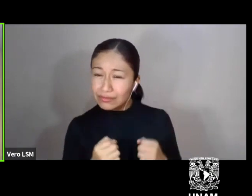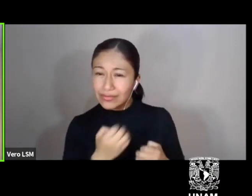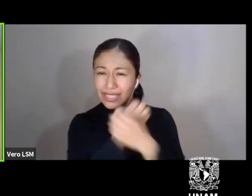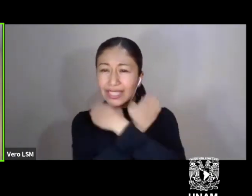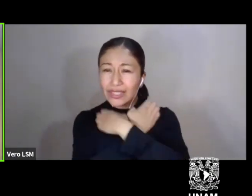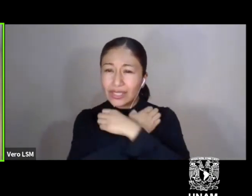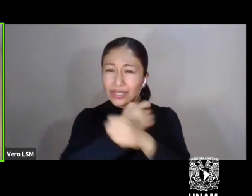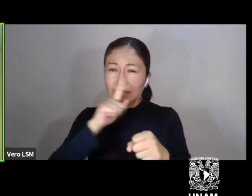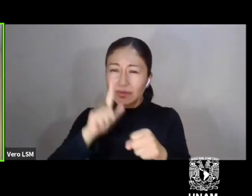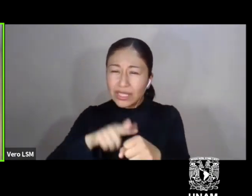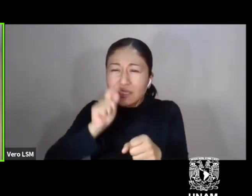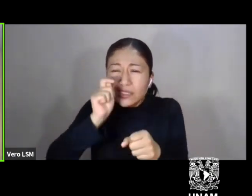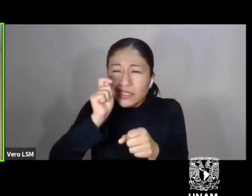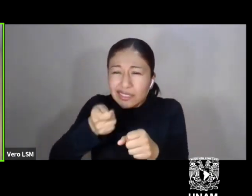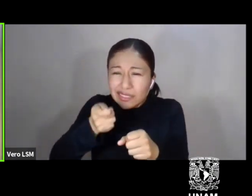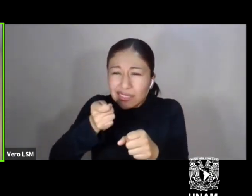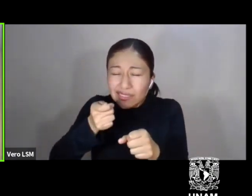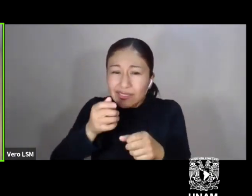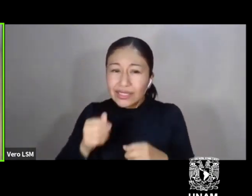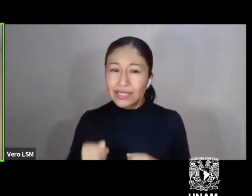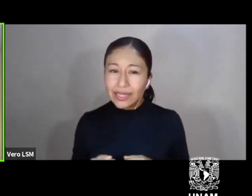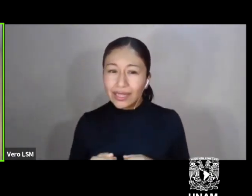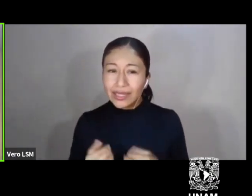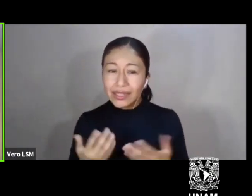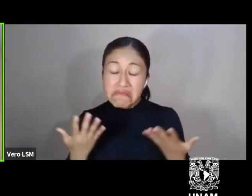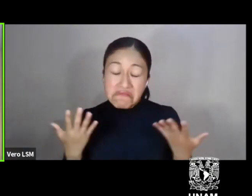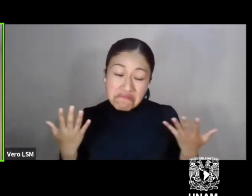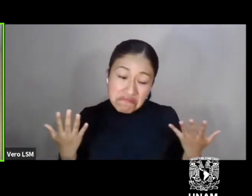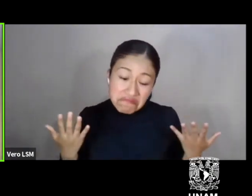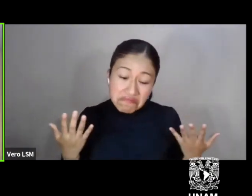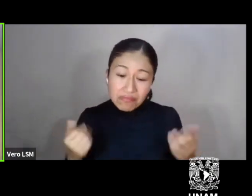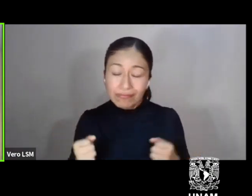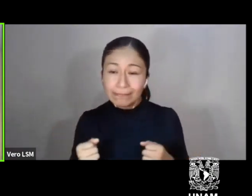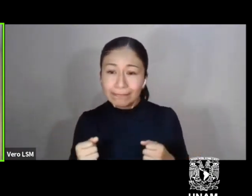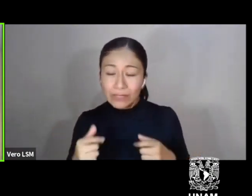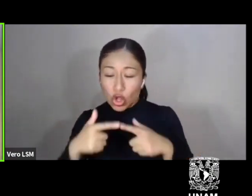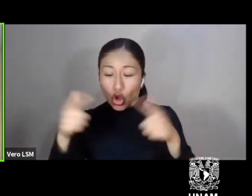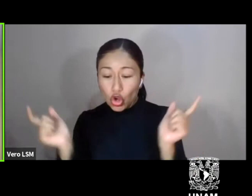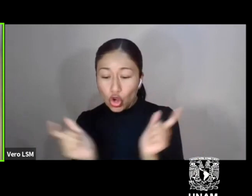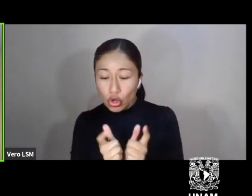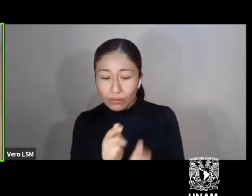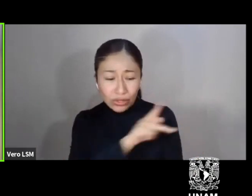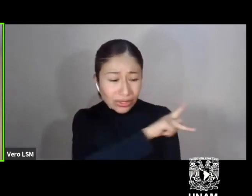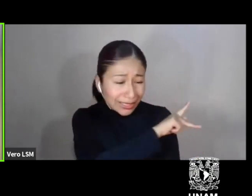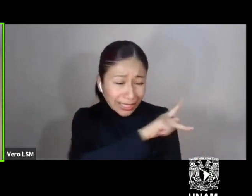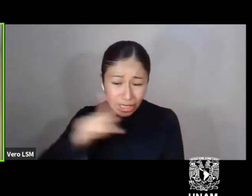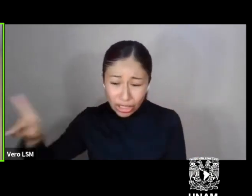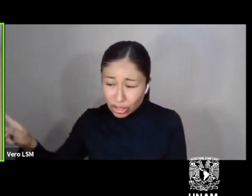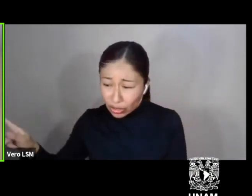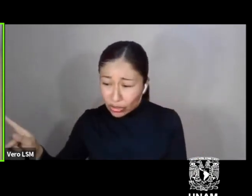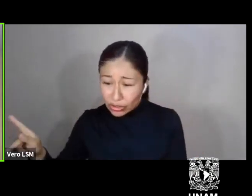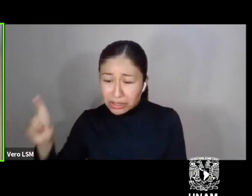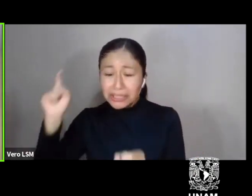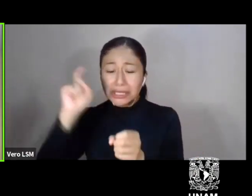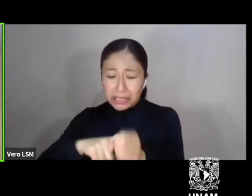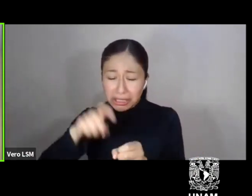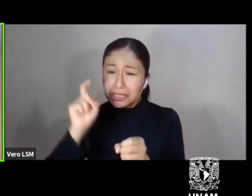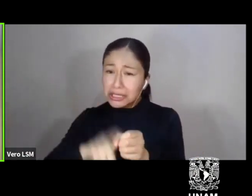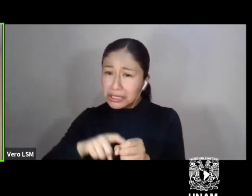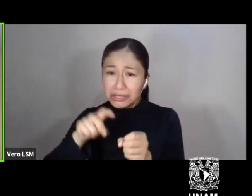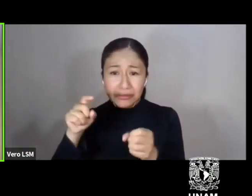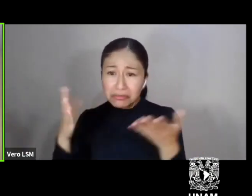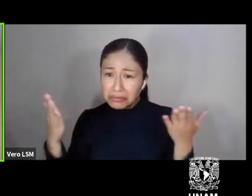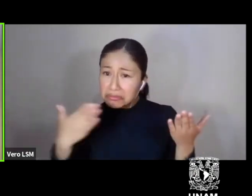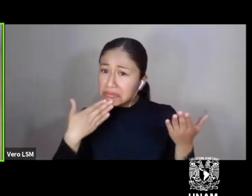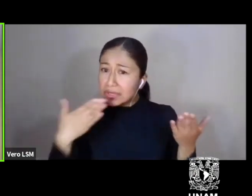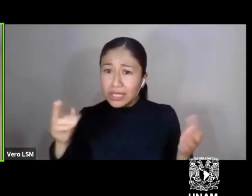Sería reforzar la cuestión de la segregación, pero también reconozco las bondades que